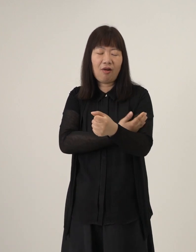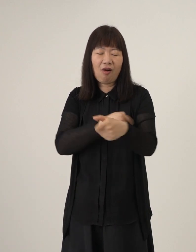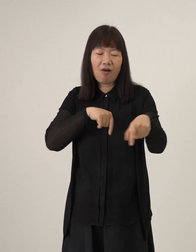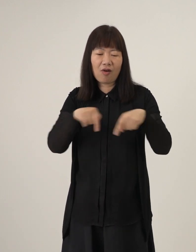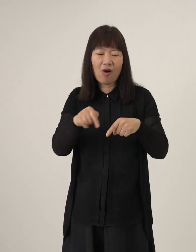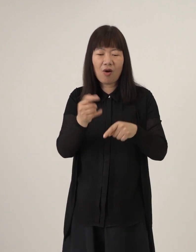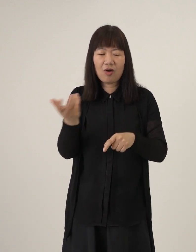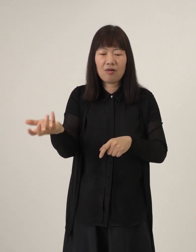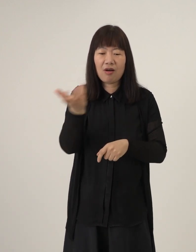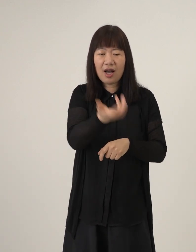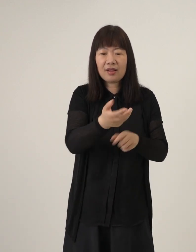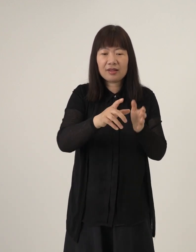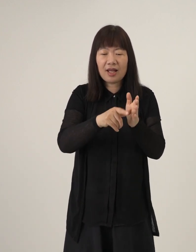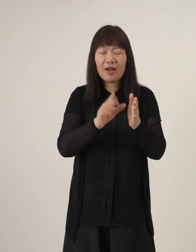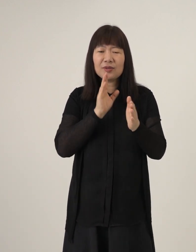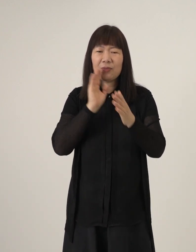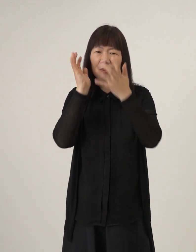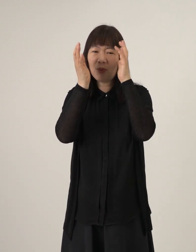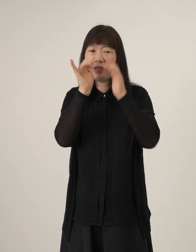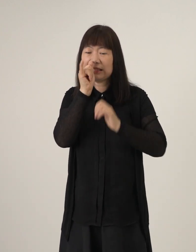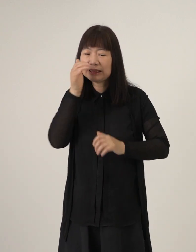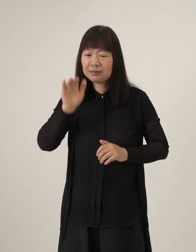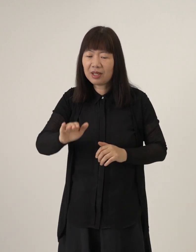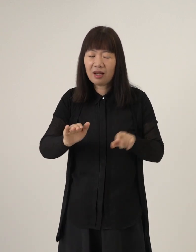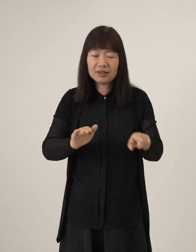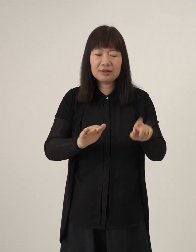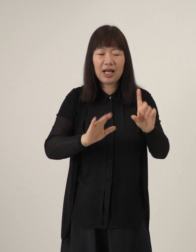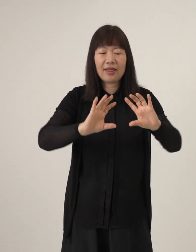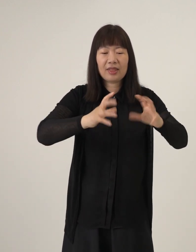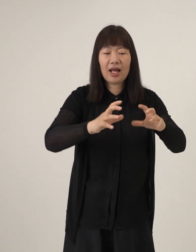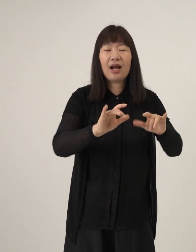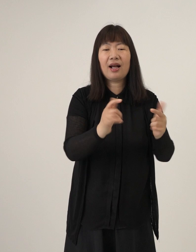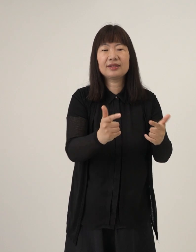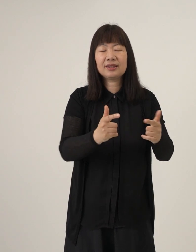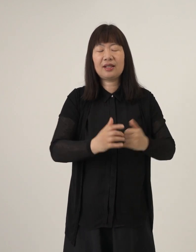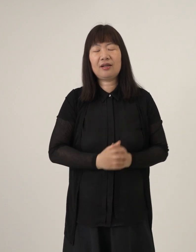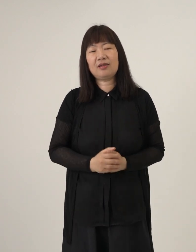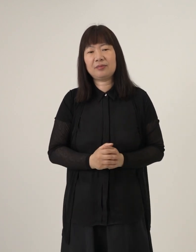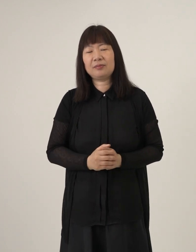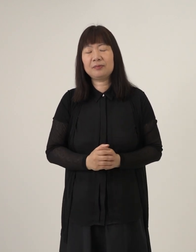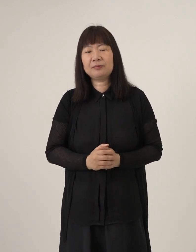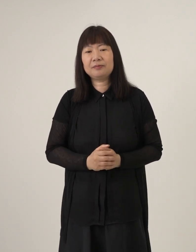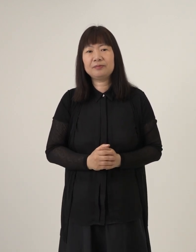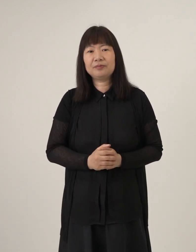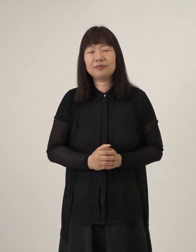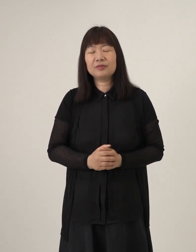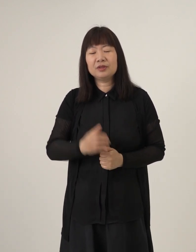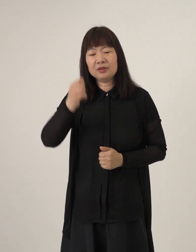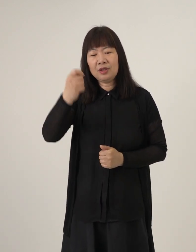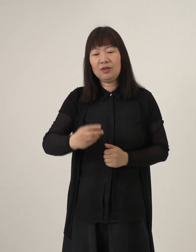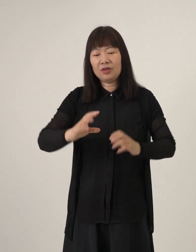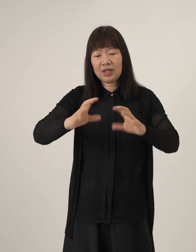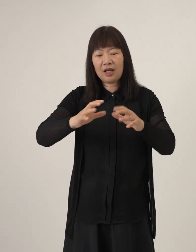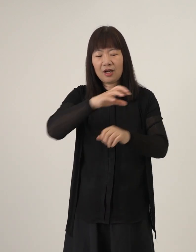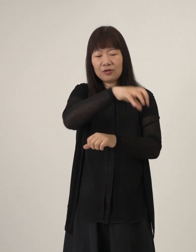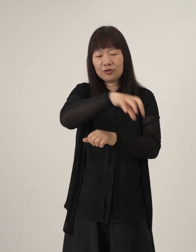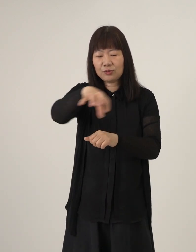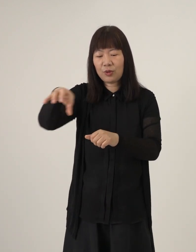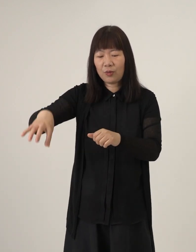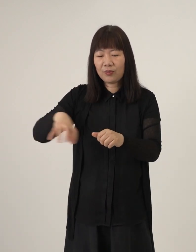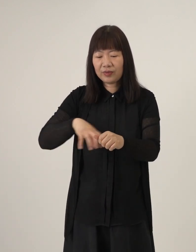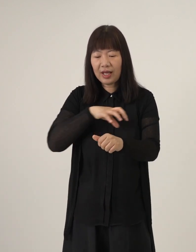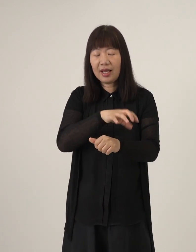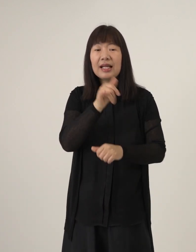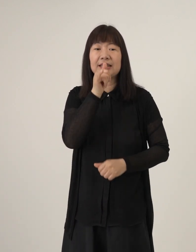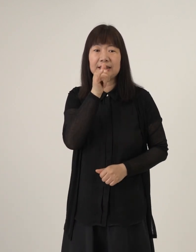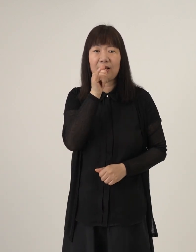시끄러운데 이건 한 나라가 아니란 말이에요. 제국이라면 여러 나라가 주변에 있었을